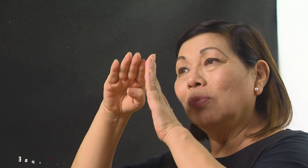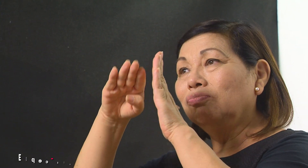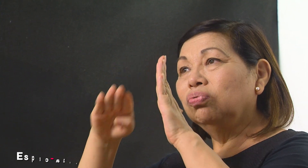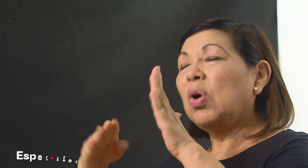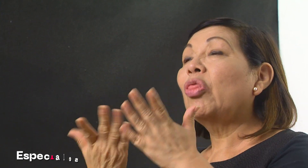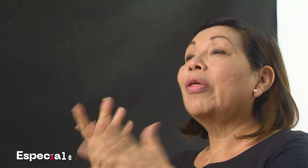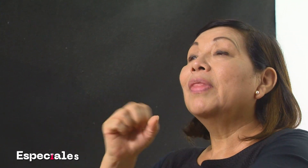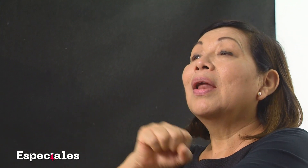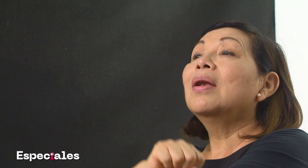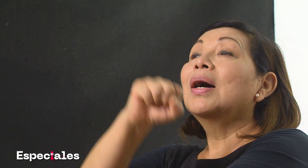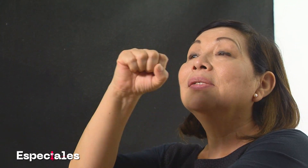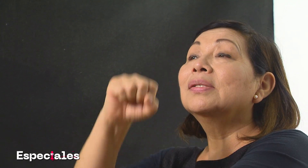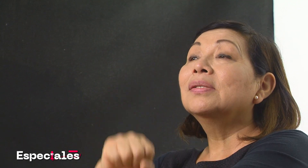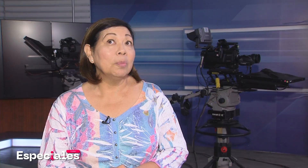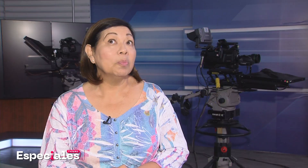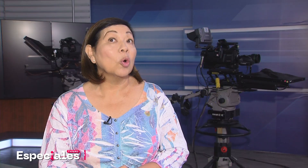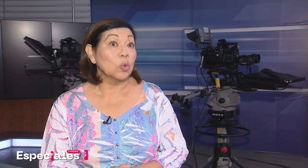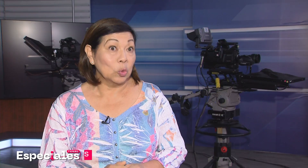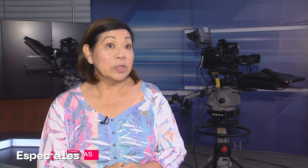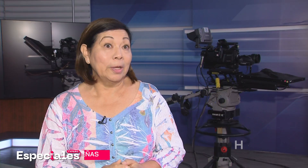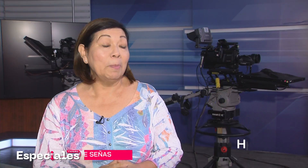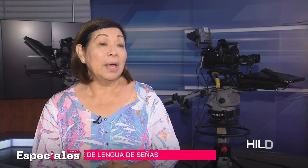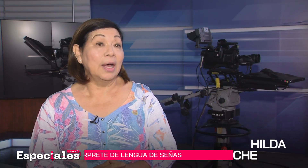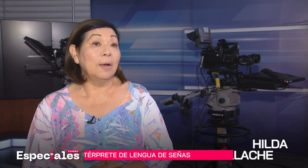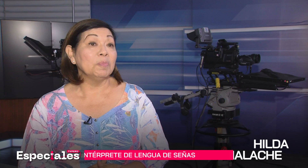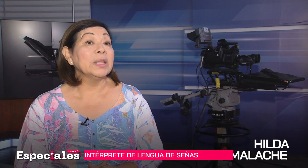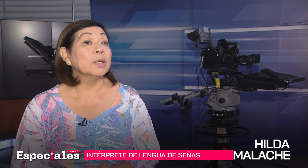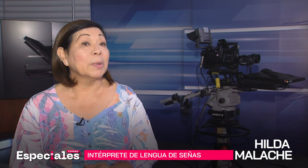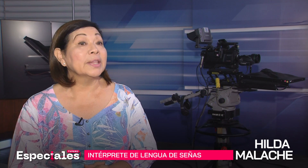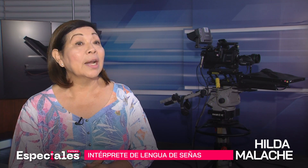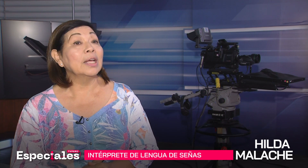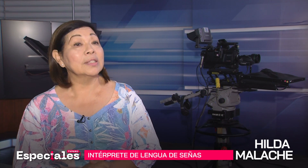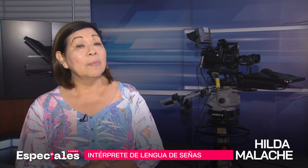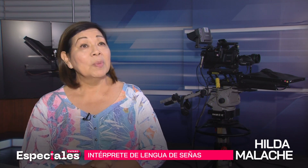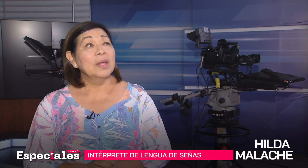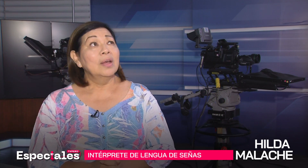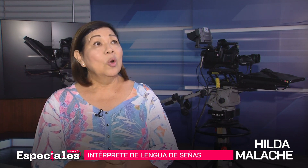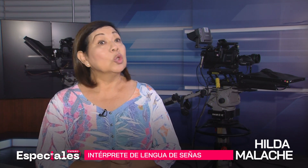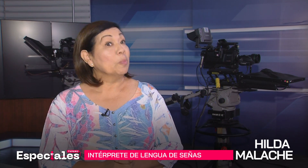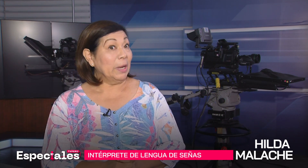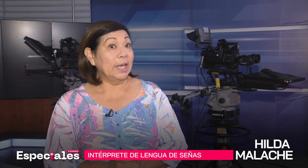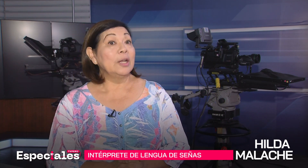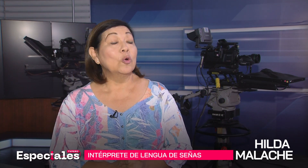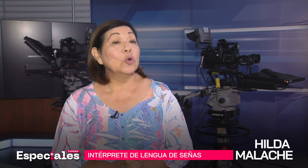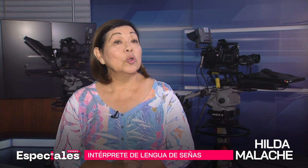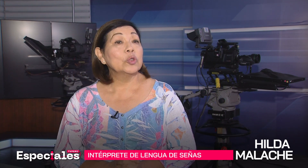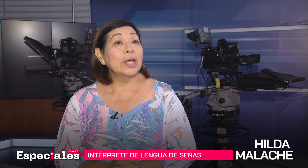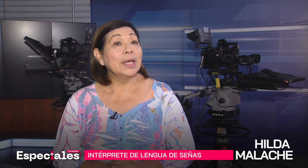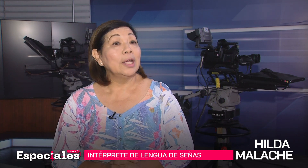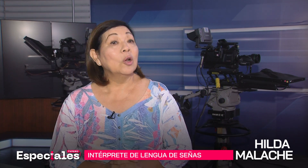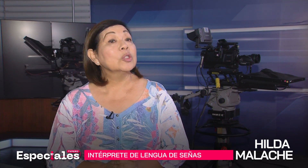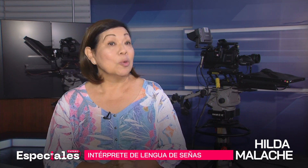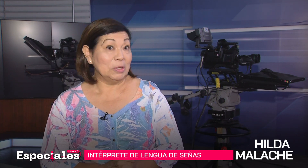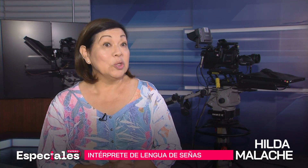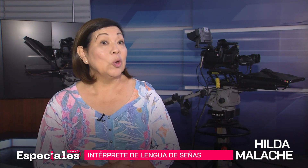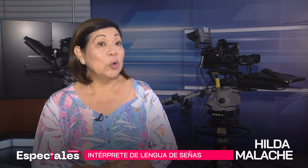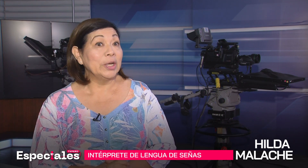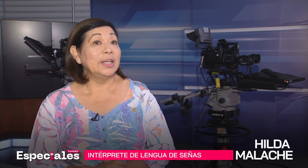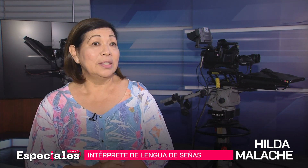Tribunal Constitucional. Donde concursé para interpretar los plenos,